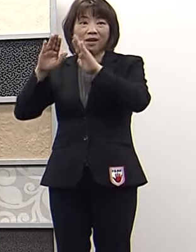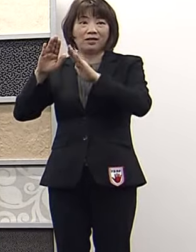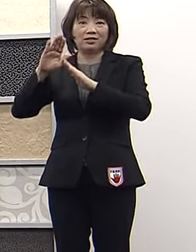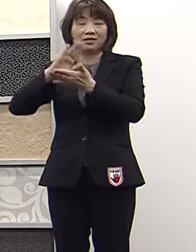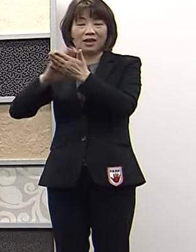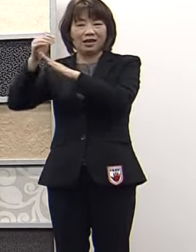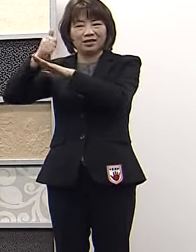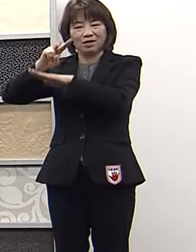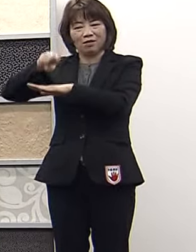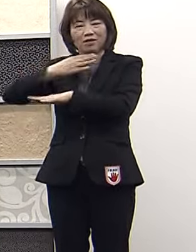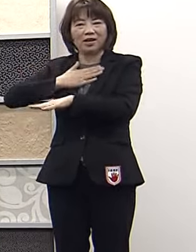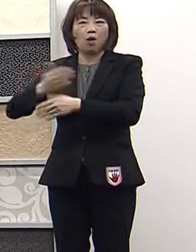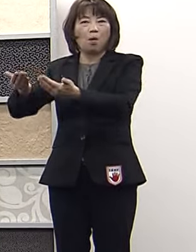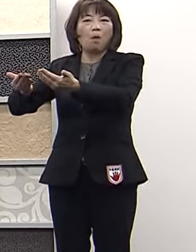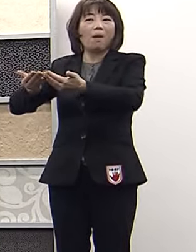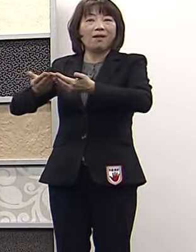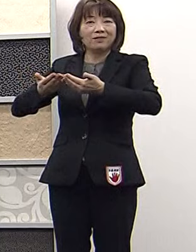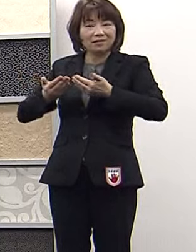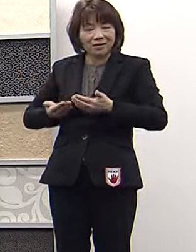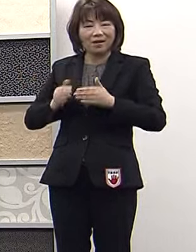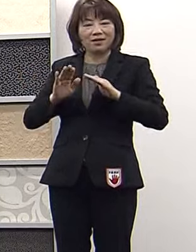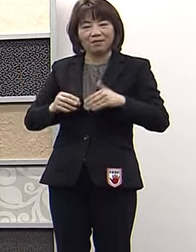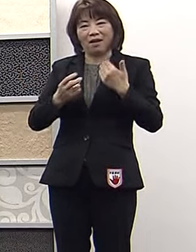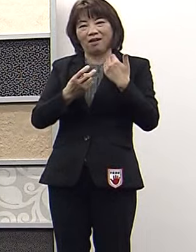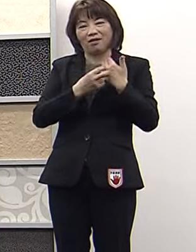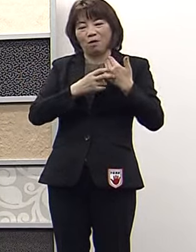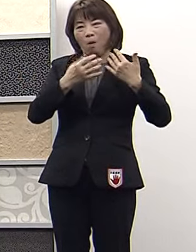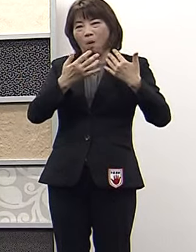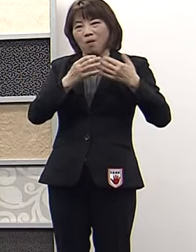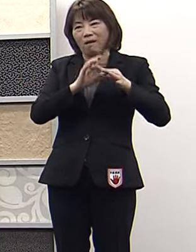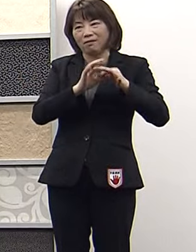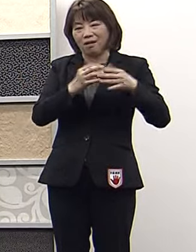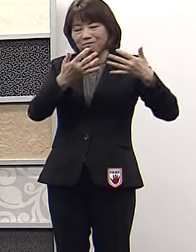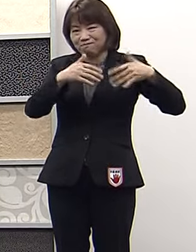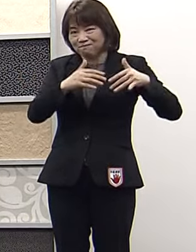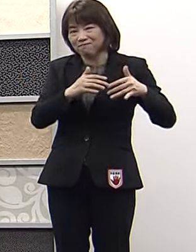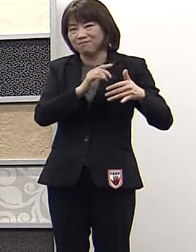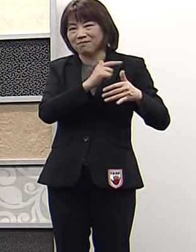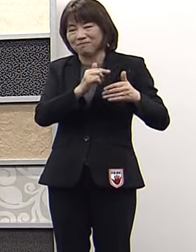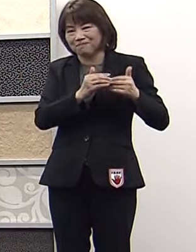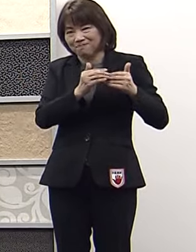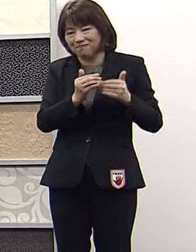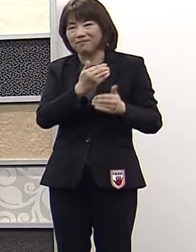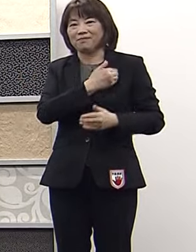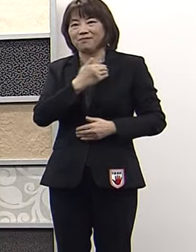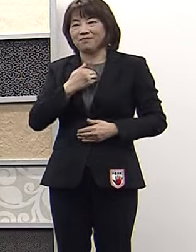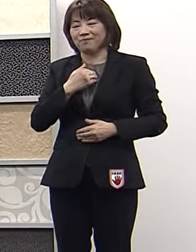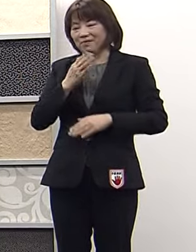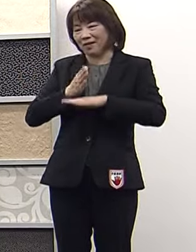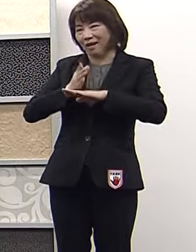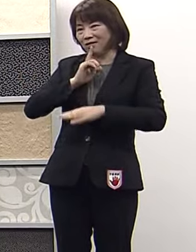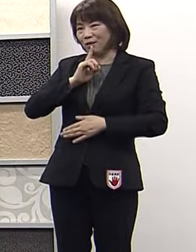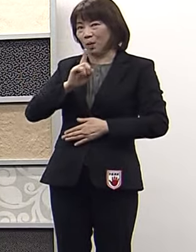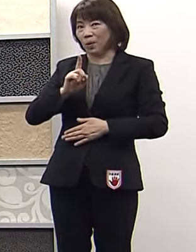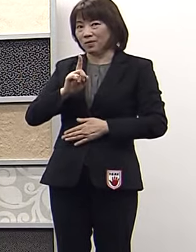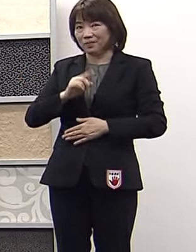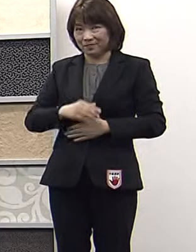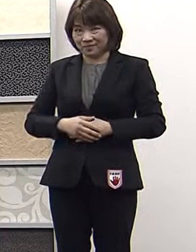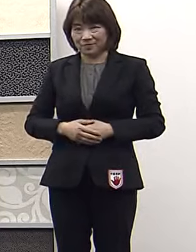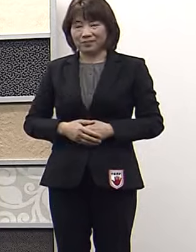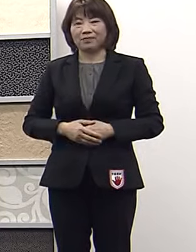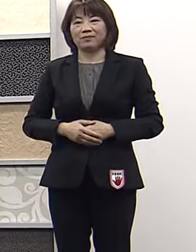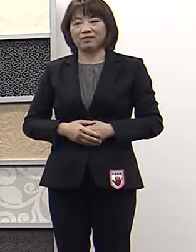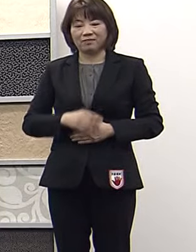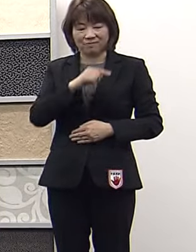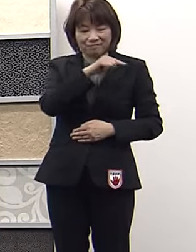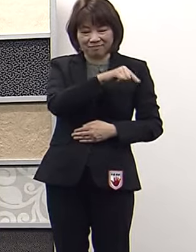解もあってのことだろうと思っても、私どもとしては深く感謝をしているところであります。それからもともとこういうその良